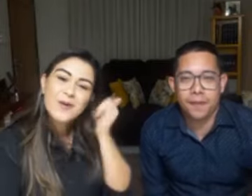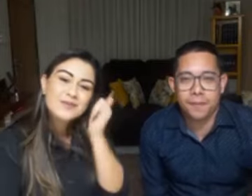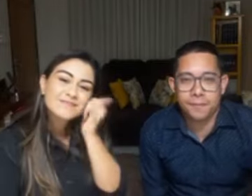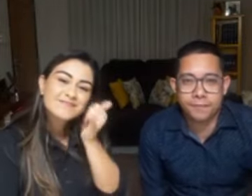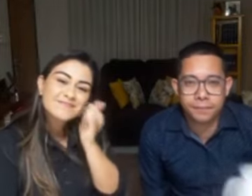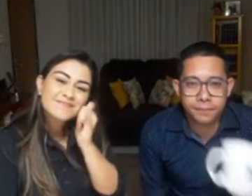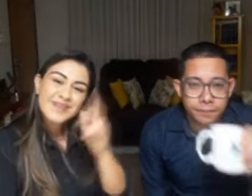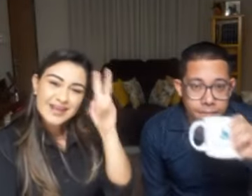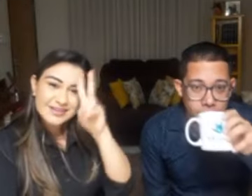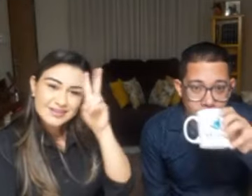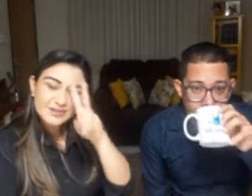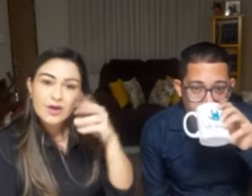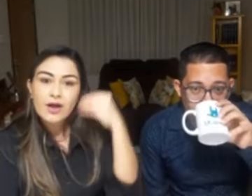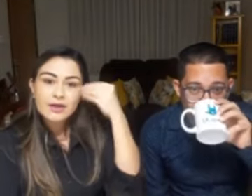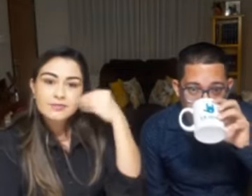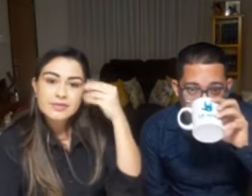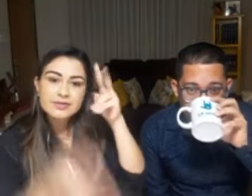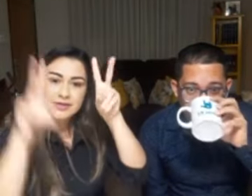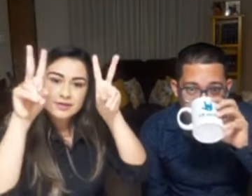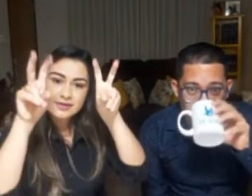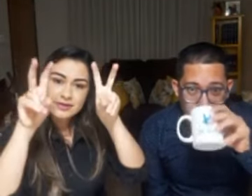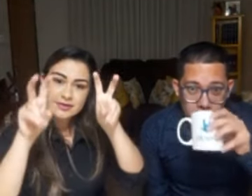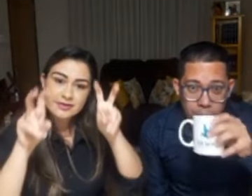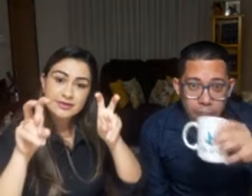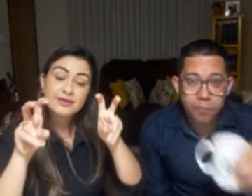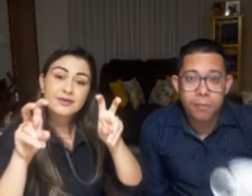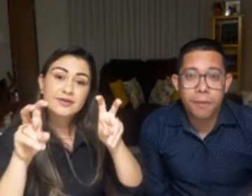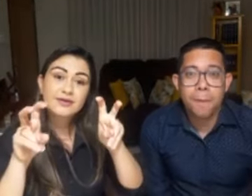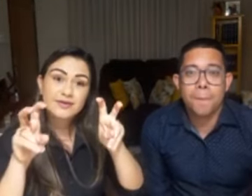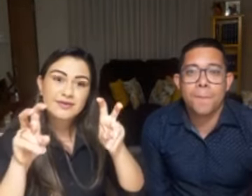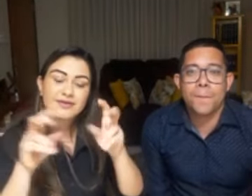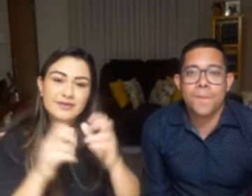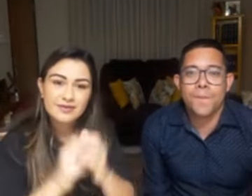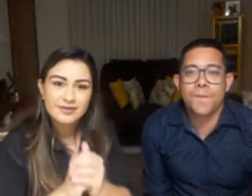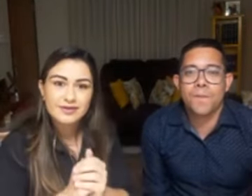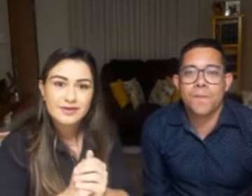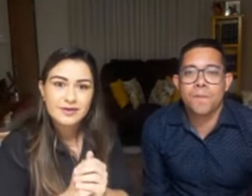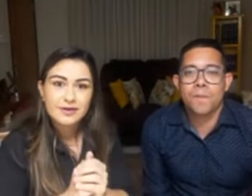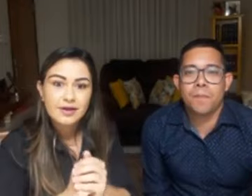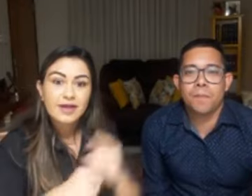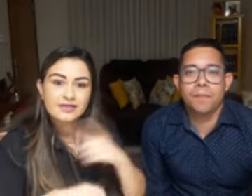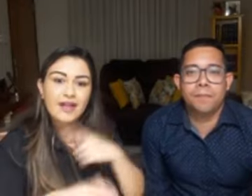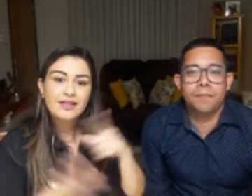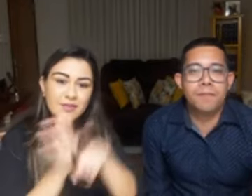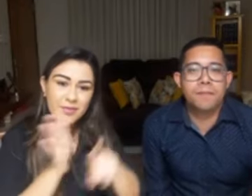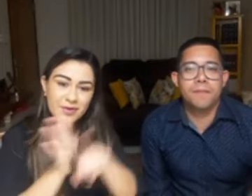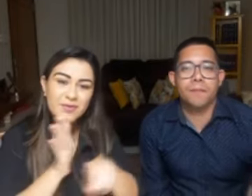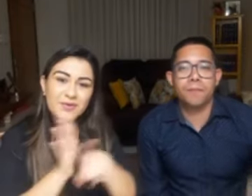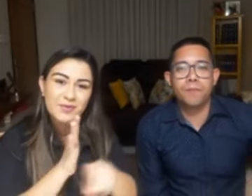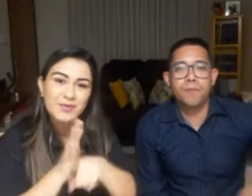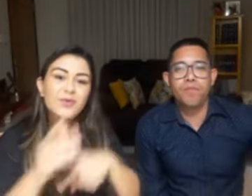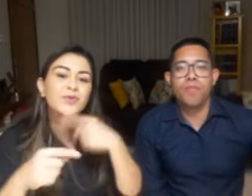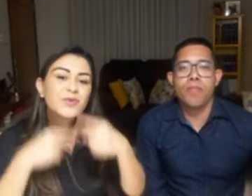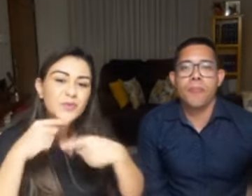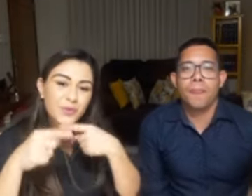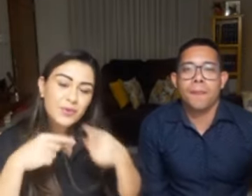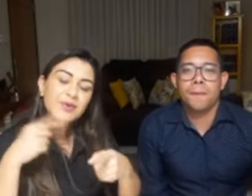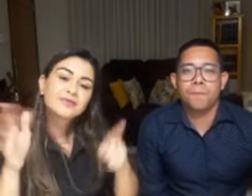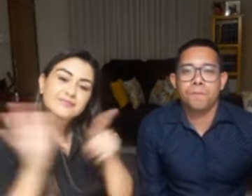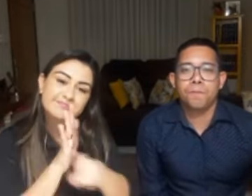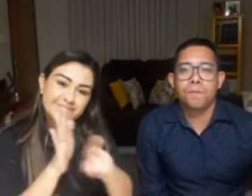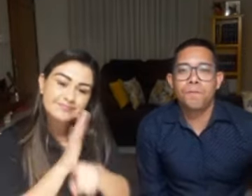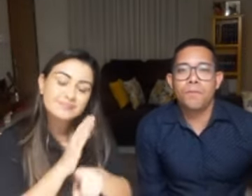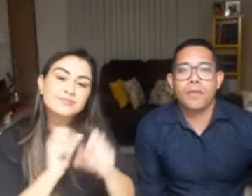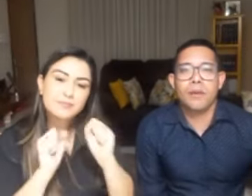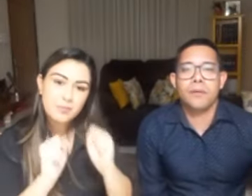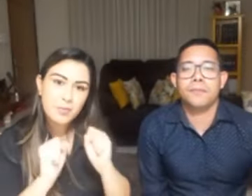falar esse tema. E, assim, isso, já começaram a surgir aqui algumas perguntas, eu tenho algumas também, que vocês